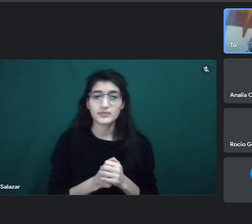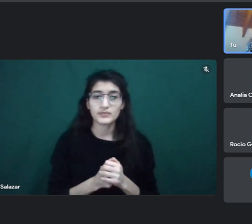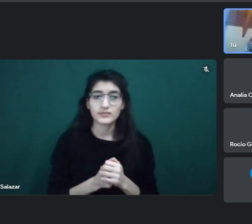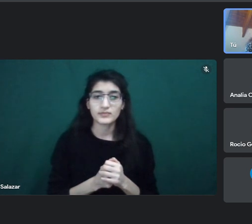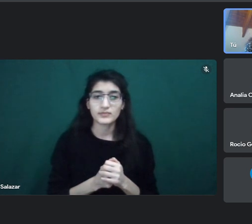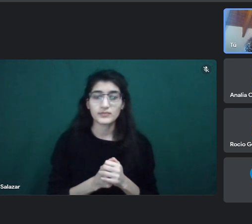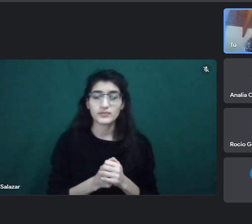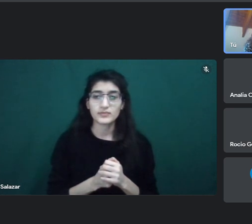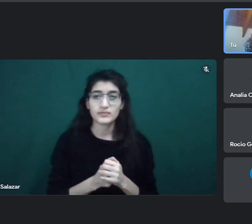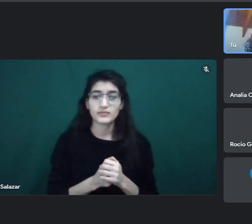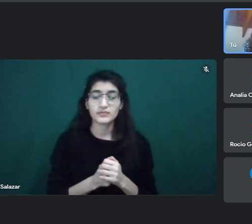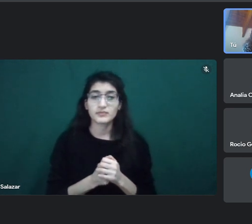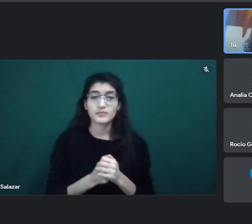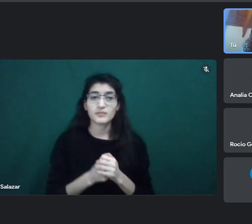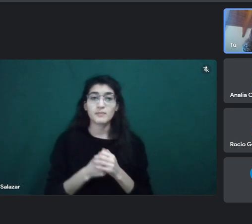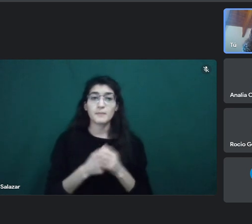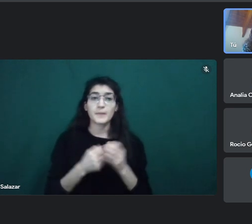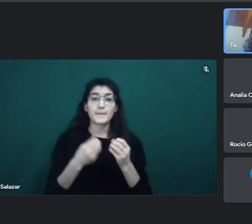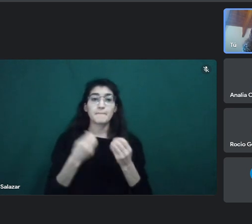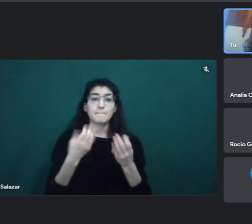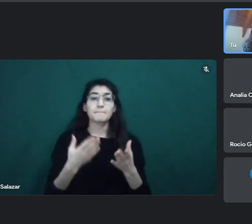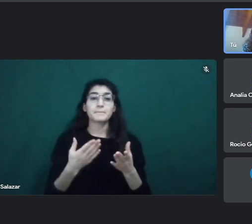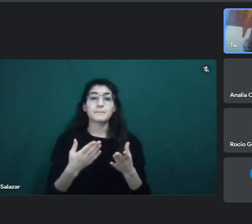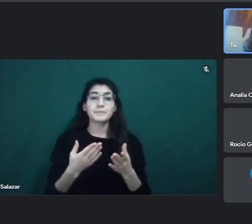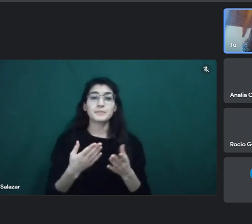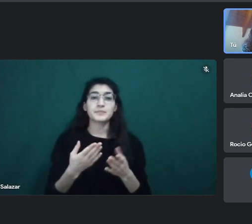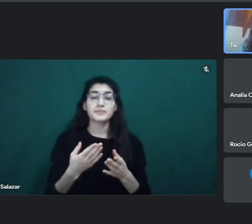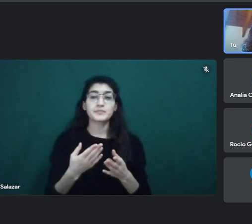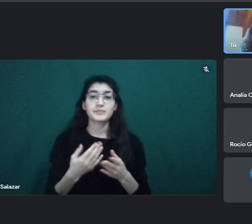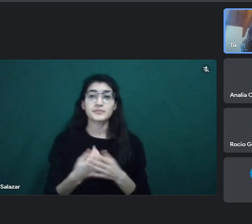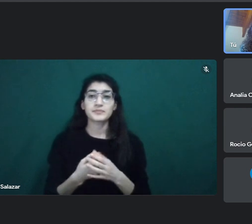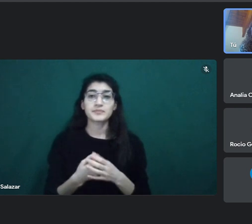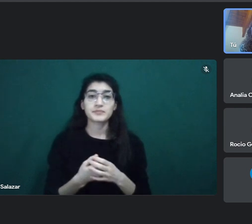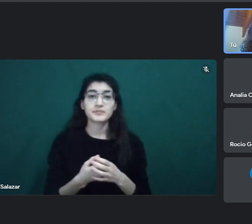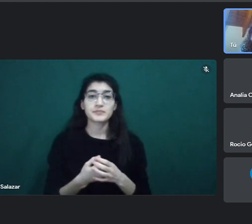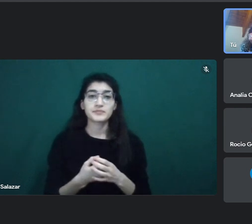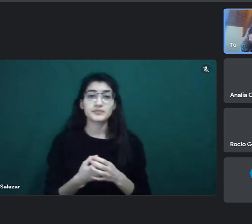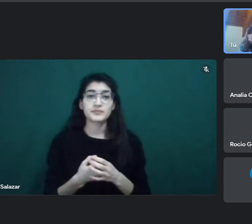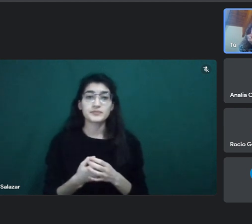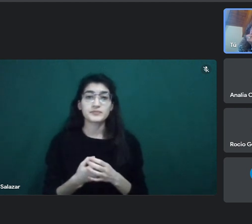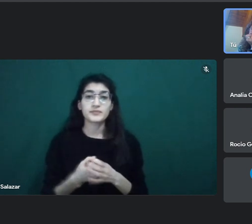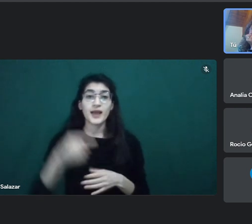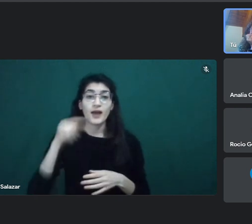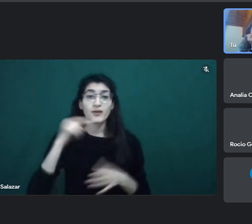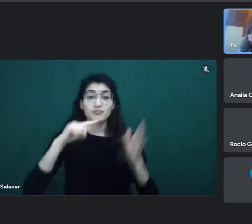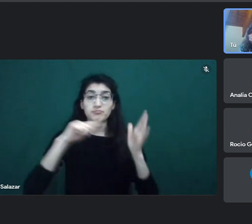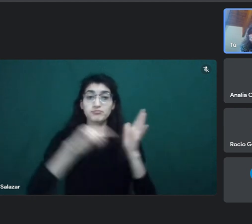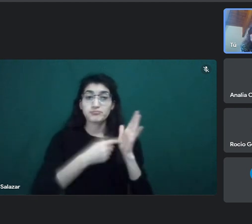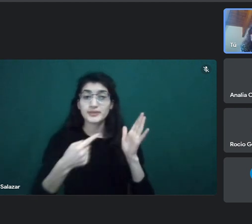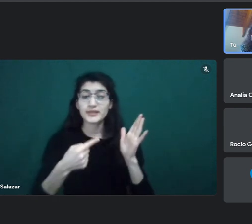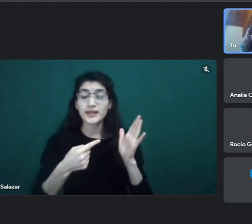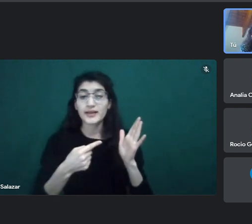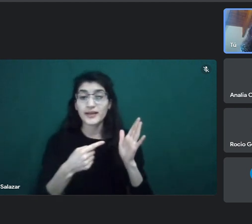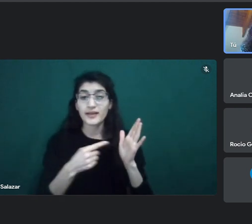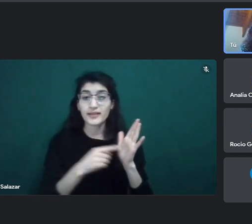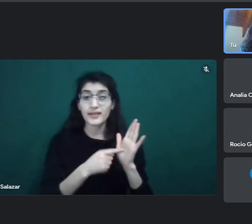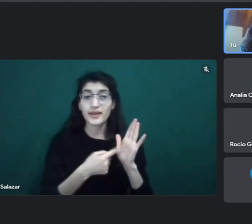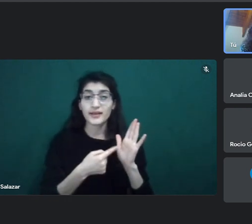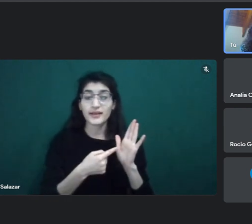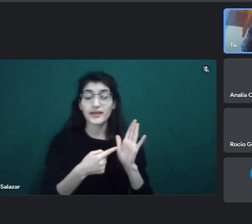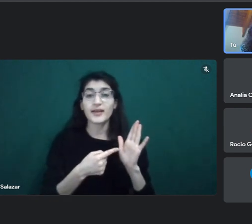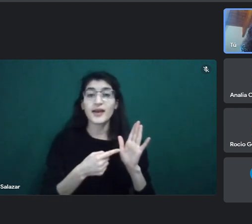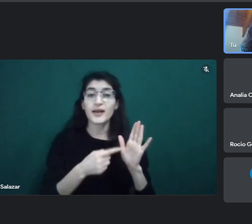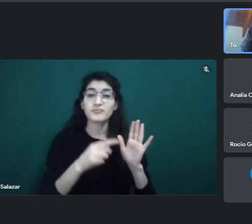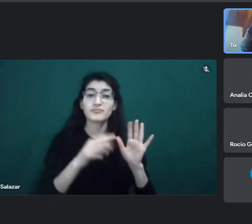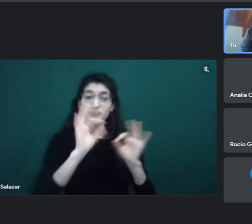Bien, vamos a hacer la tarea, las distintas tareas y vamos a ir analizando, ¿sí?